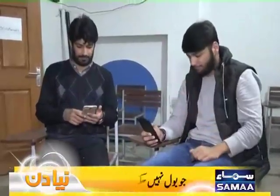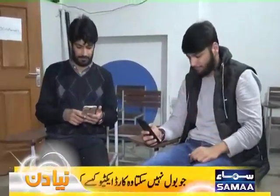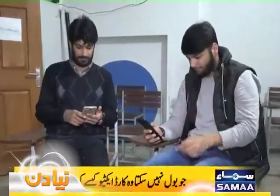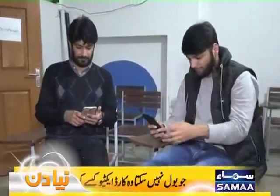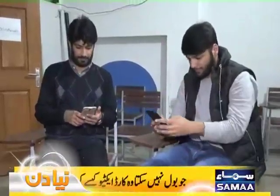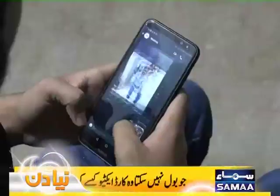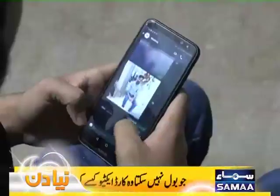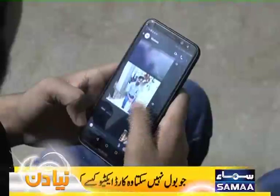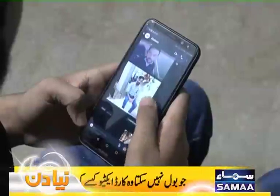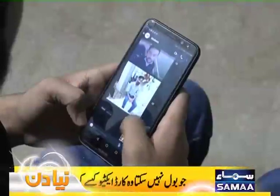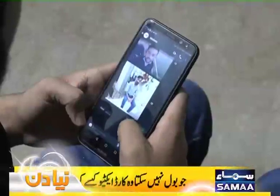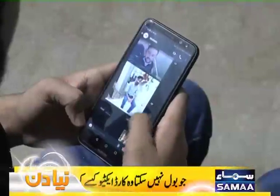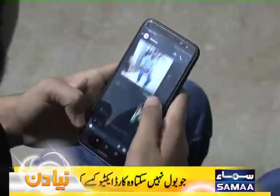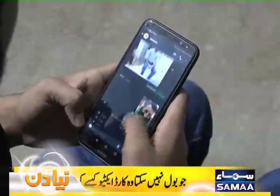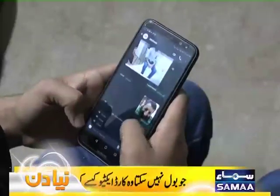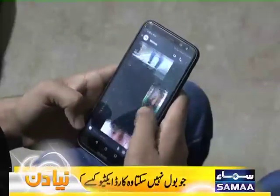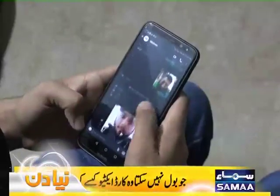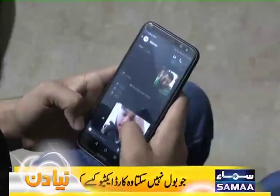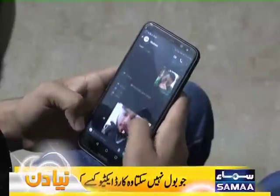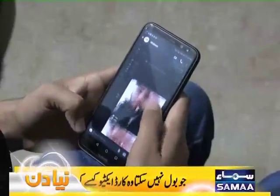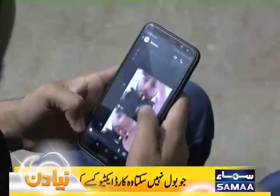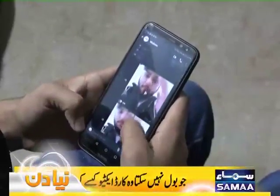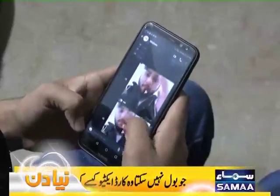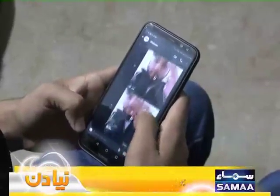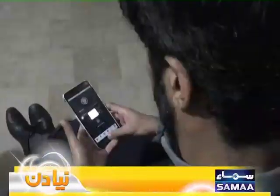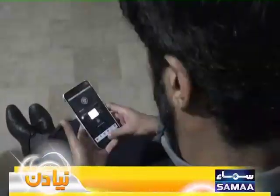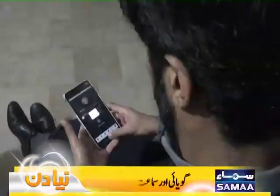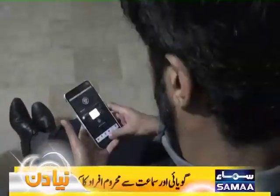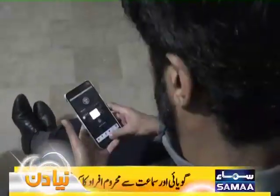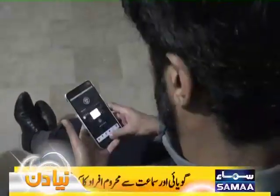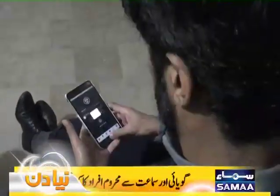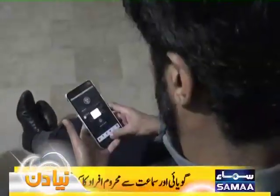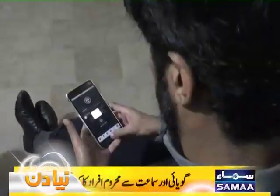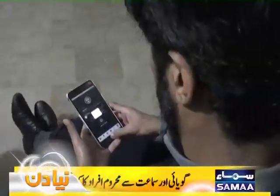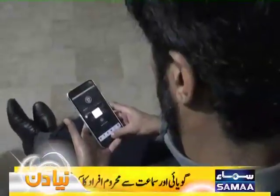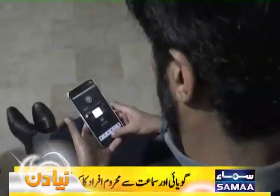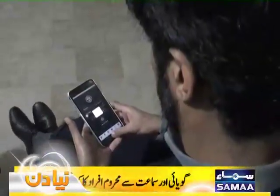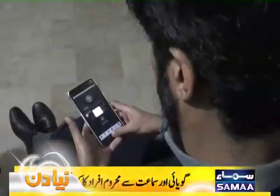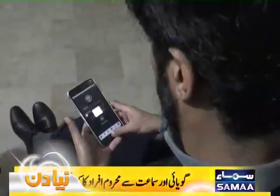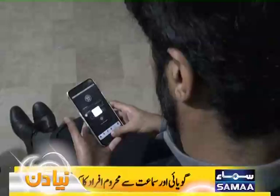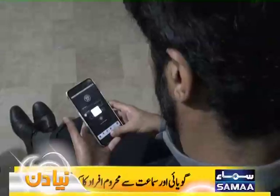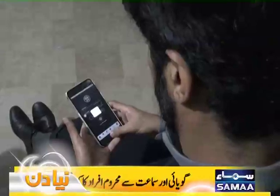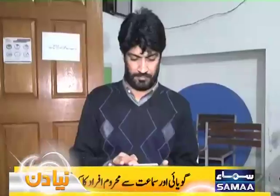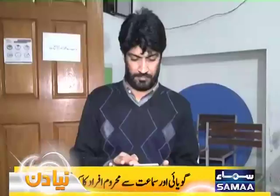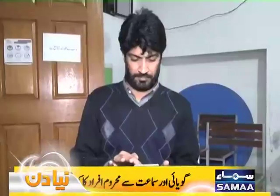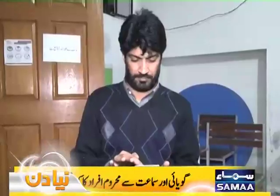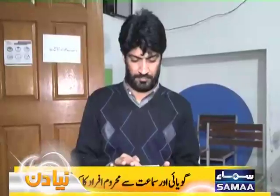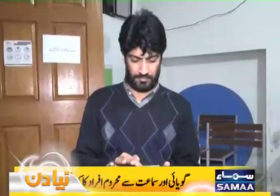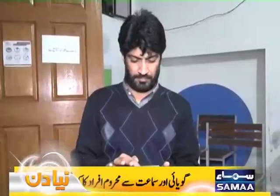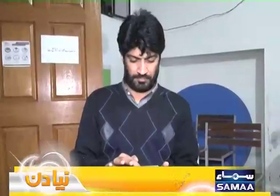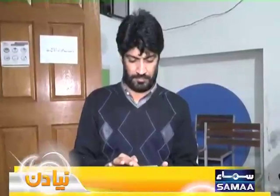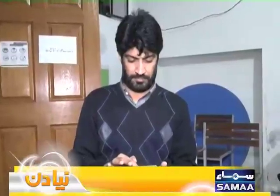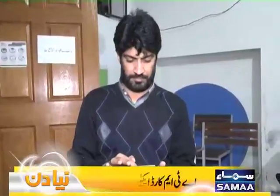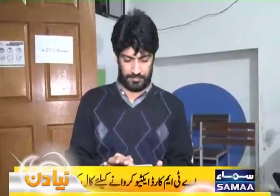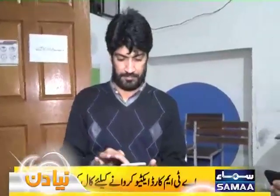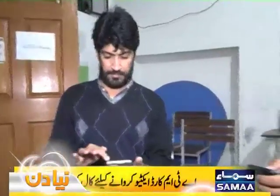अकाउंट खुलवाने में कामयाब हो भी जाए तो एटीएम कार्ड जैसे जदीद सहूलत तक इनकी रसाई नामुमकिन है। मोहसिन अगर